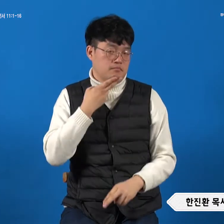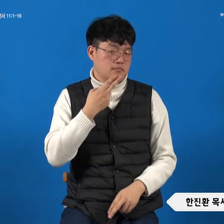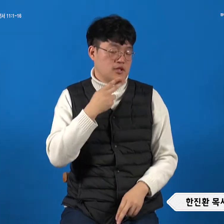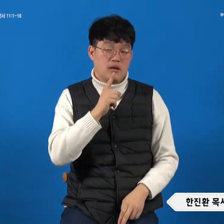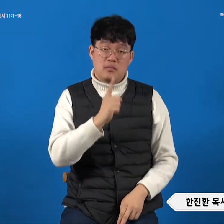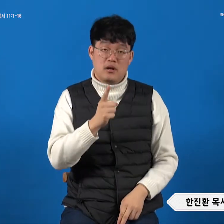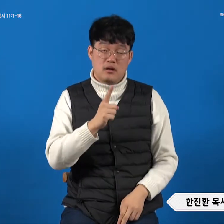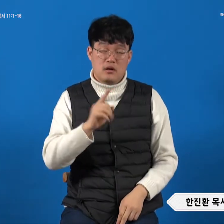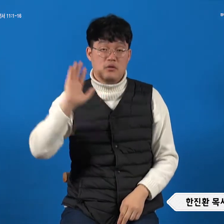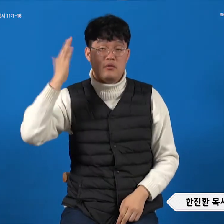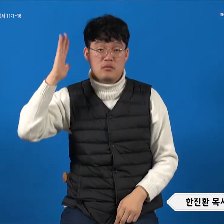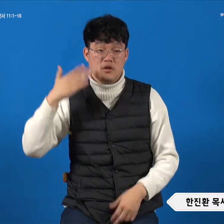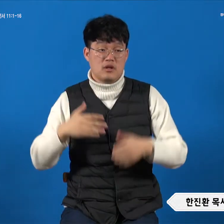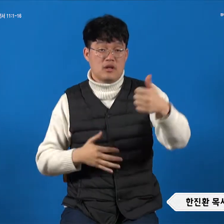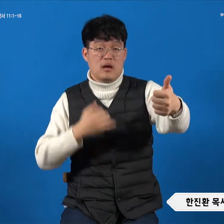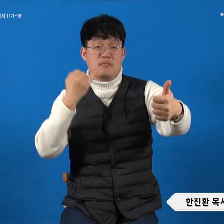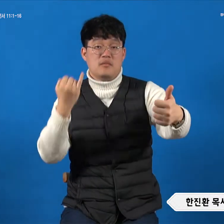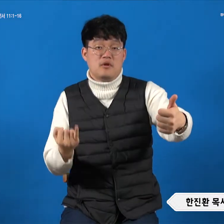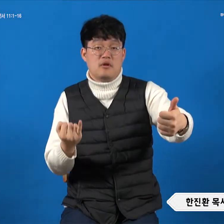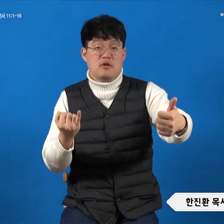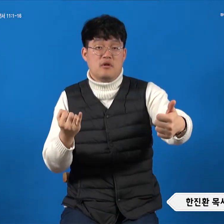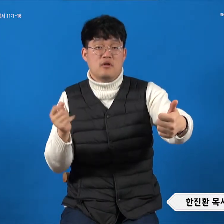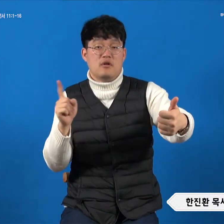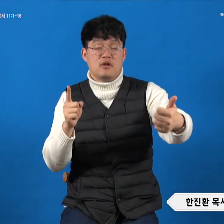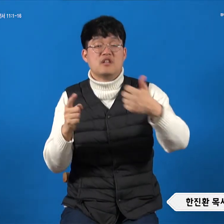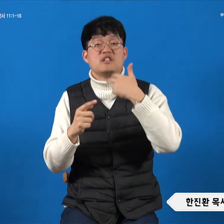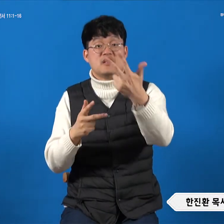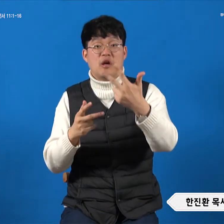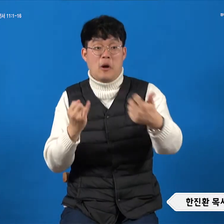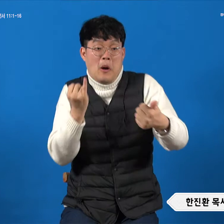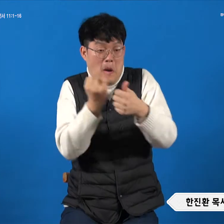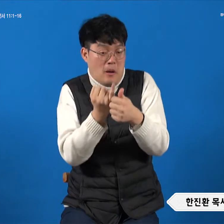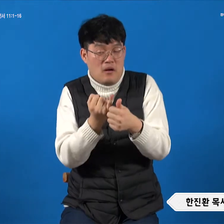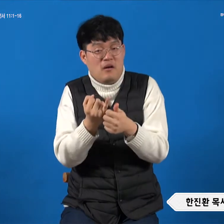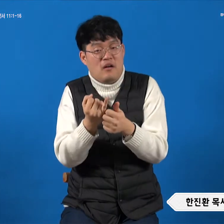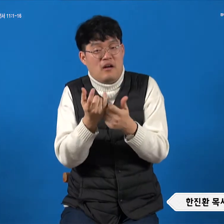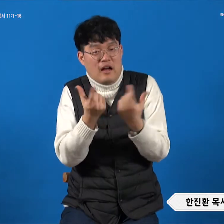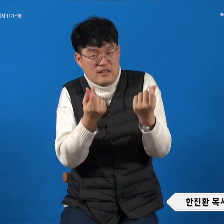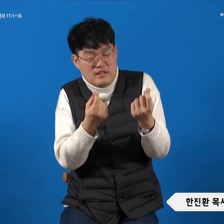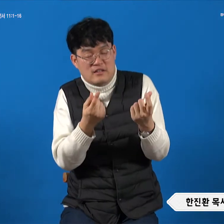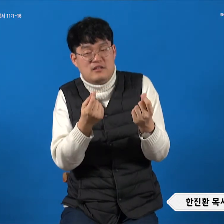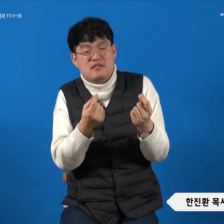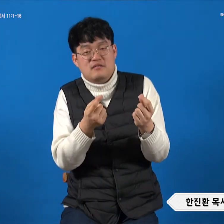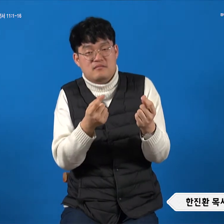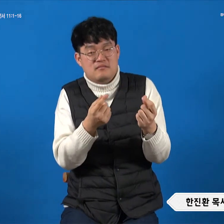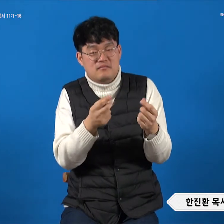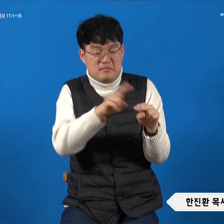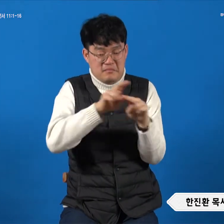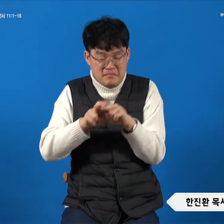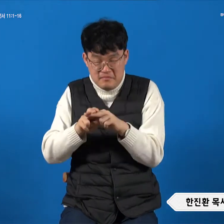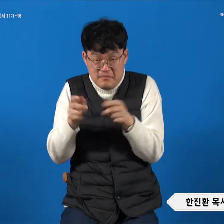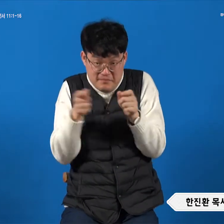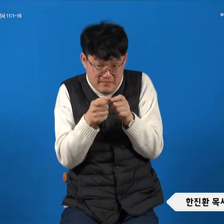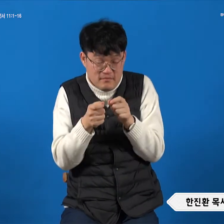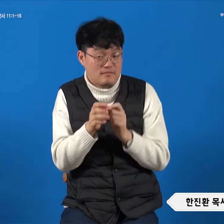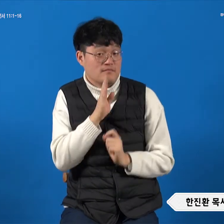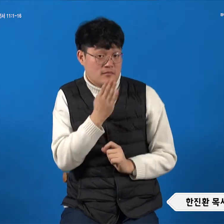말입니다. 요즘은 남녀 7세 지남철 아닙니까? 그런데 그때는 부동석이었습니다.